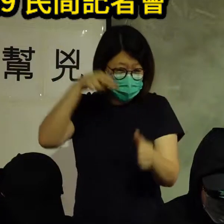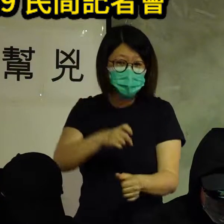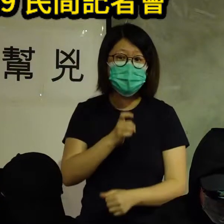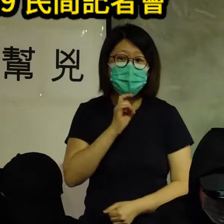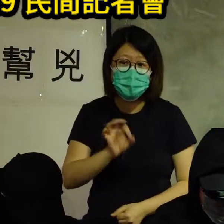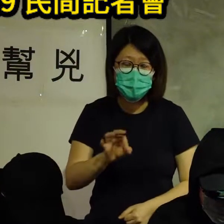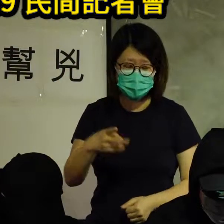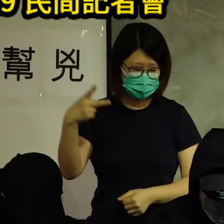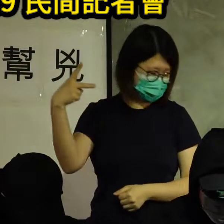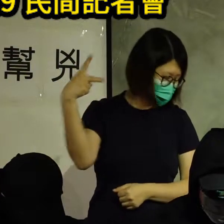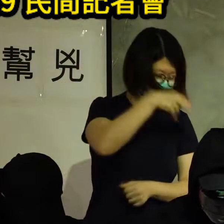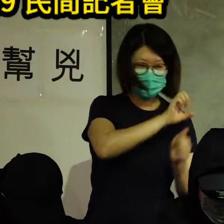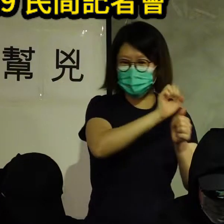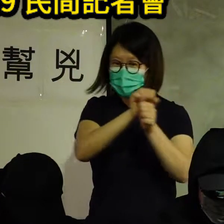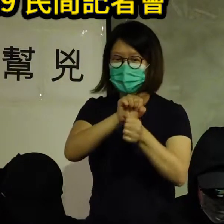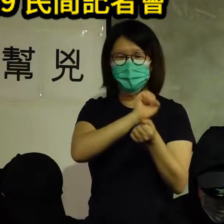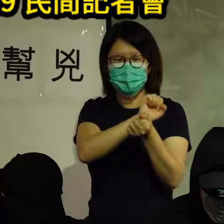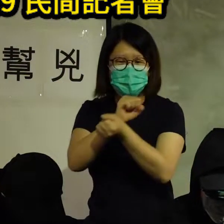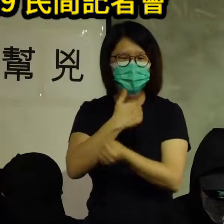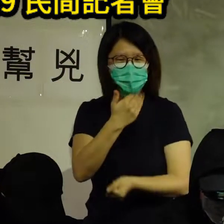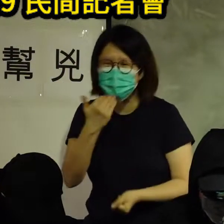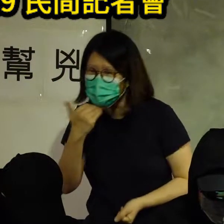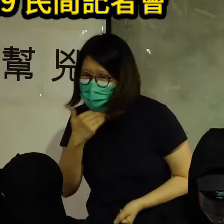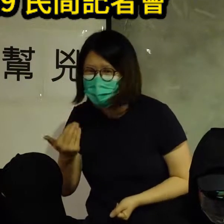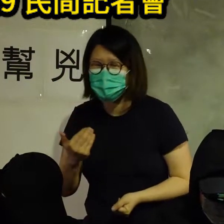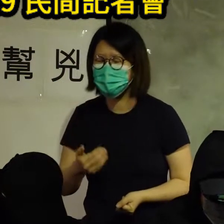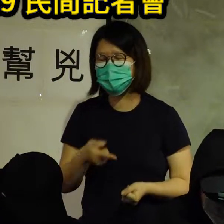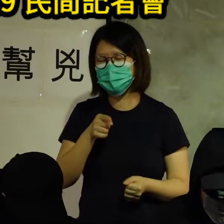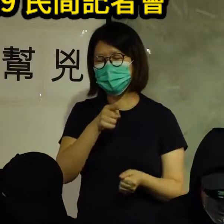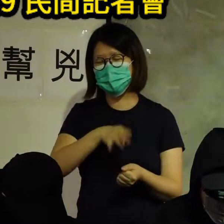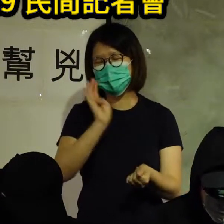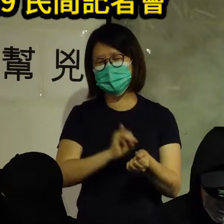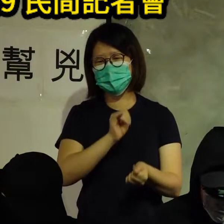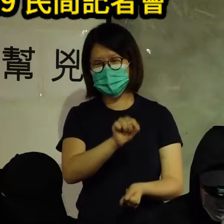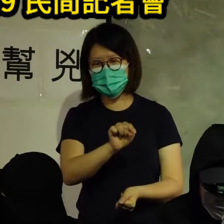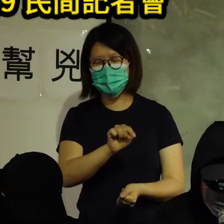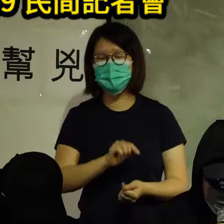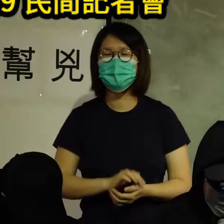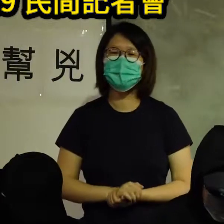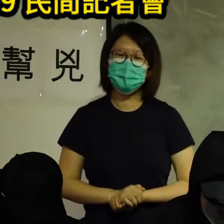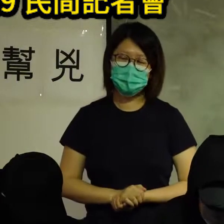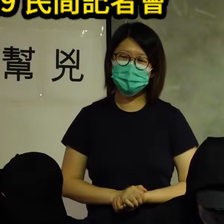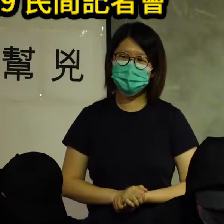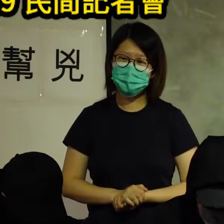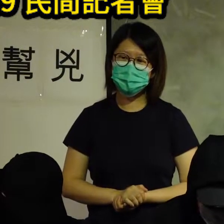以法例的明目行為國安 行為護國安